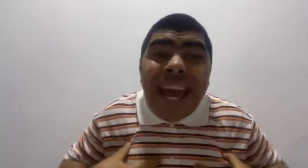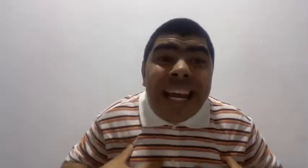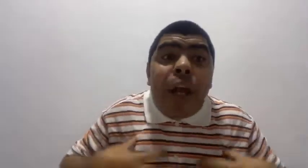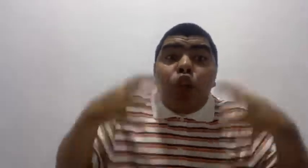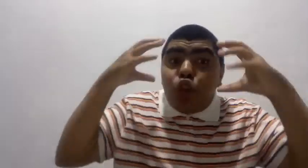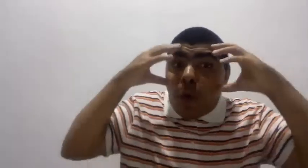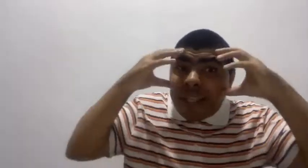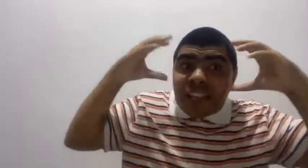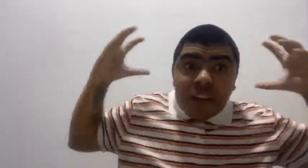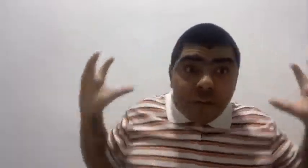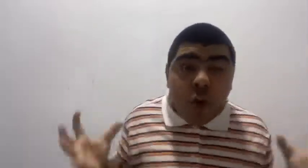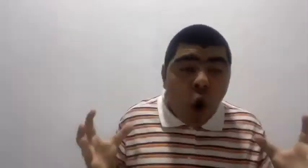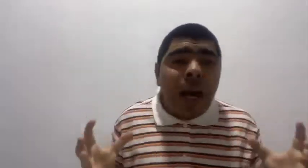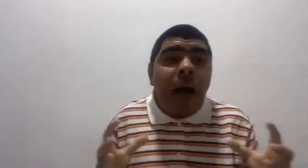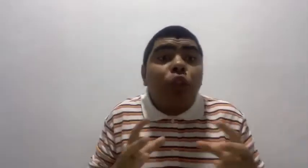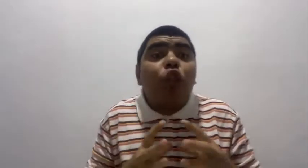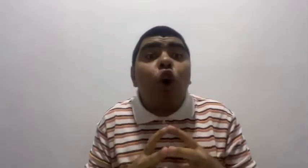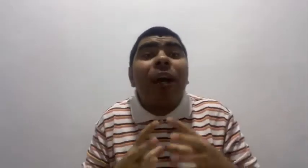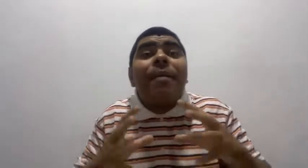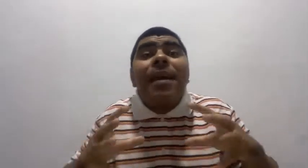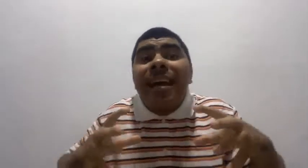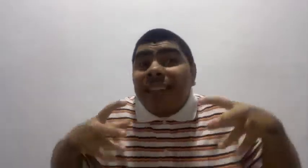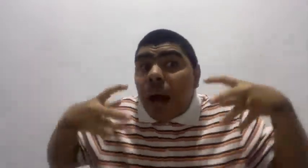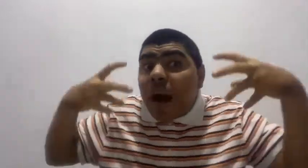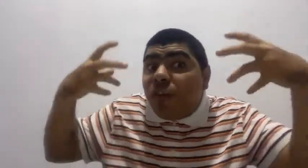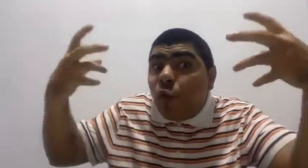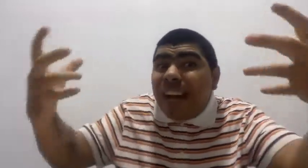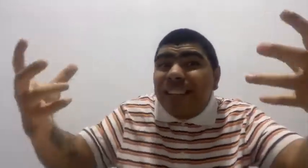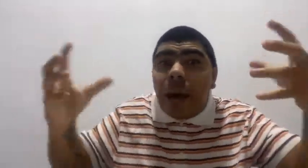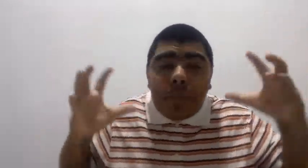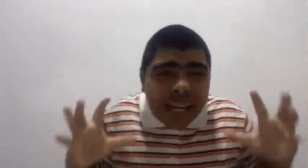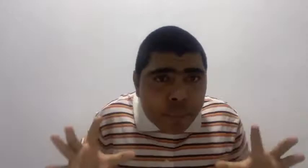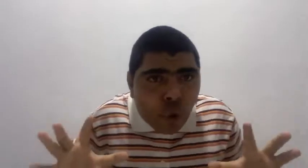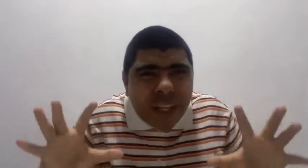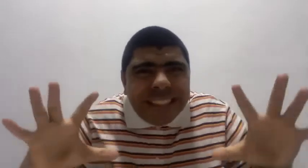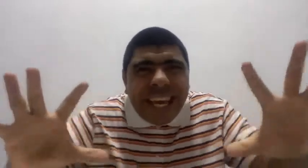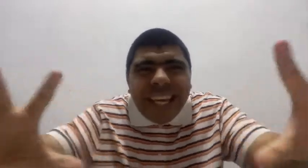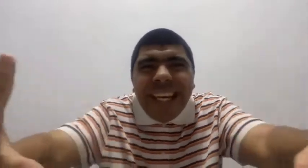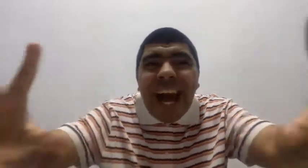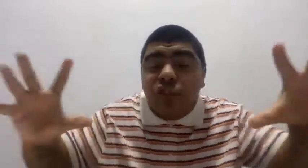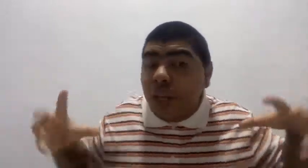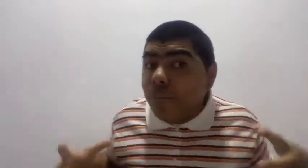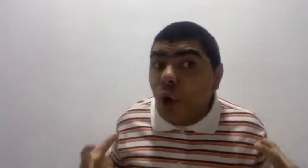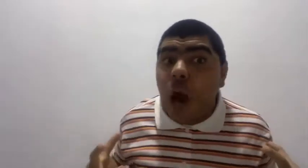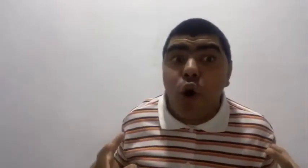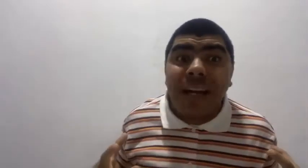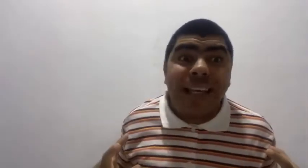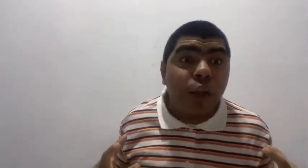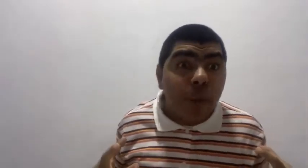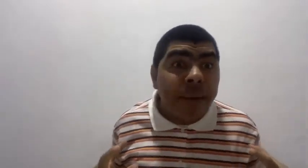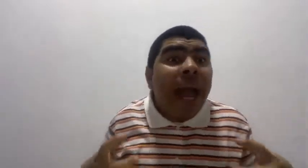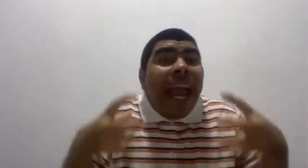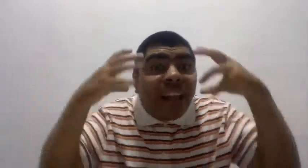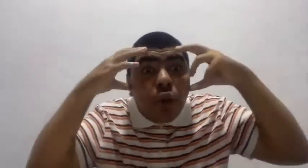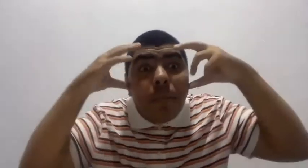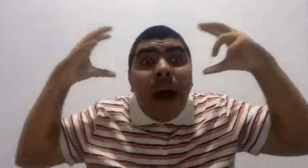hiere, no me desenfoca, sino que me da más fuerzas para poder seguir haciendo la obra de Dios. ¿Ves? Eso es